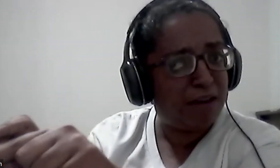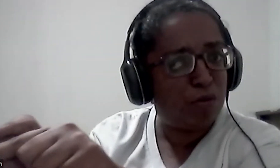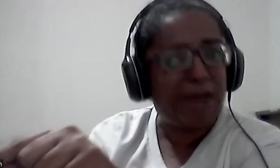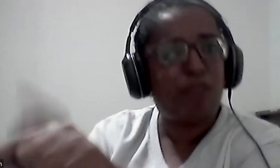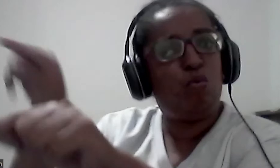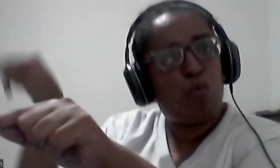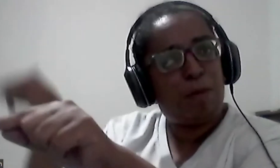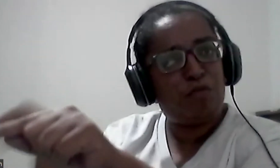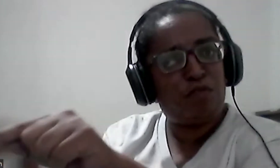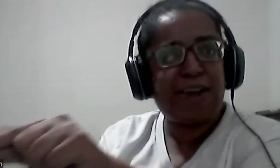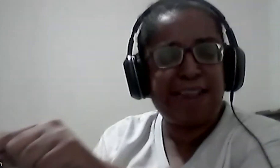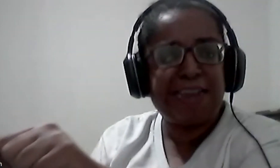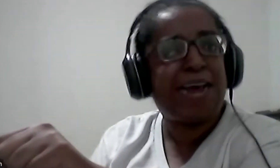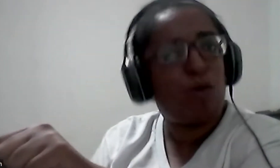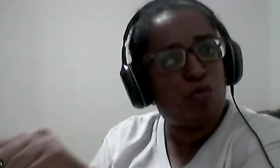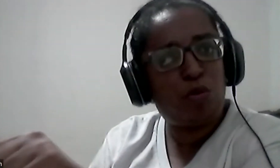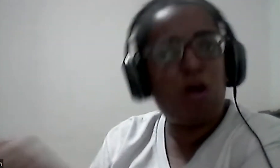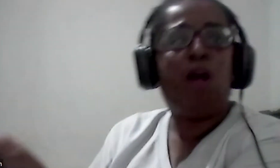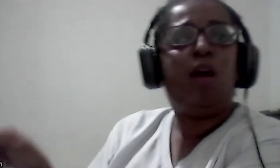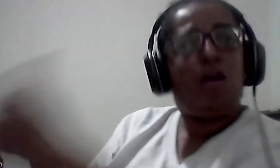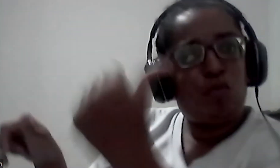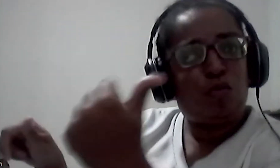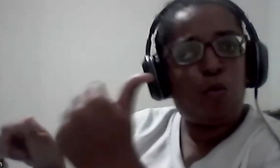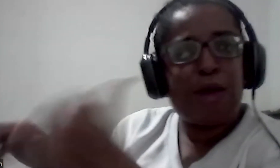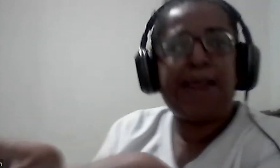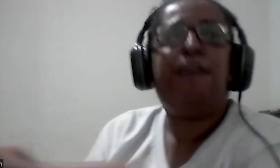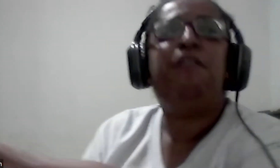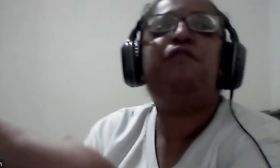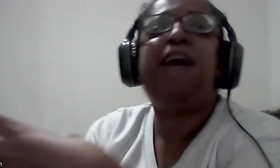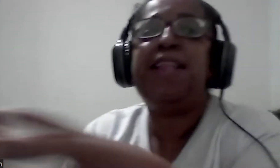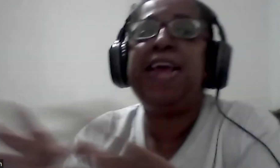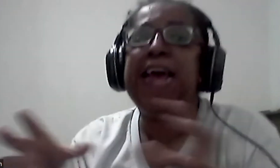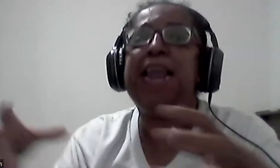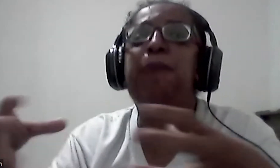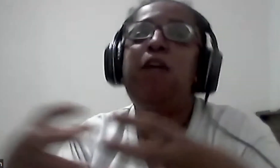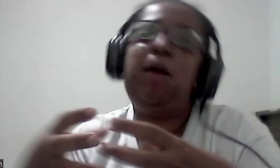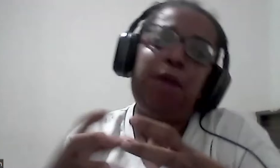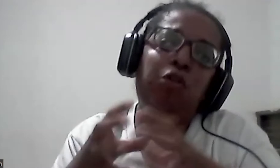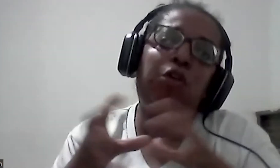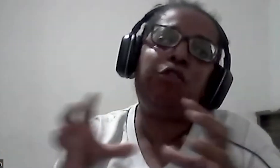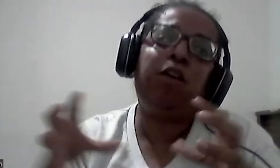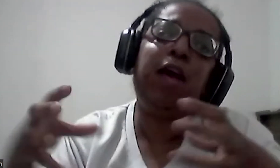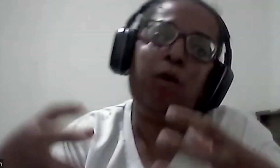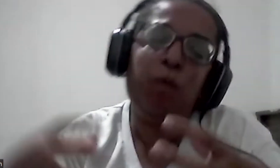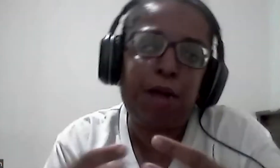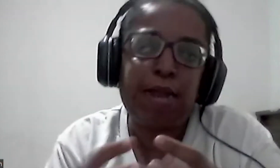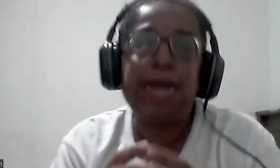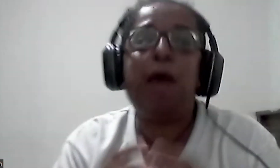titular, junto com a professora da sala de recursos, junto com ela, elaborar uma metodologia, um material e